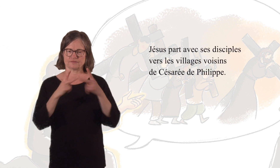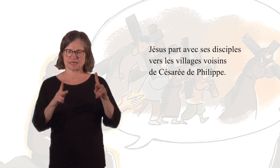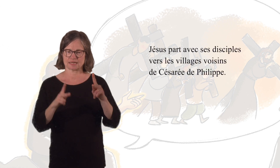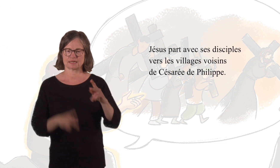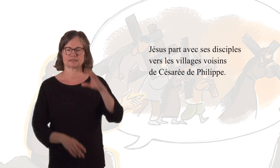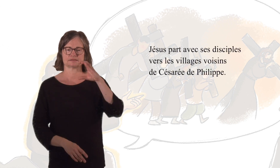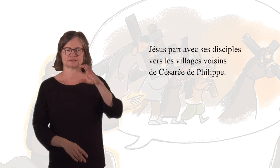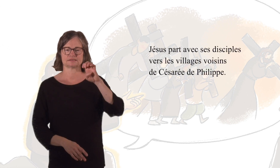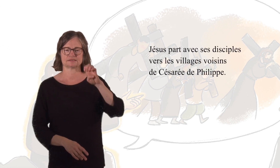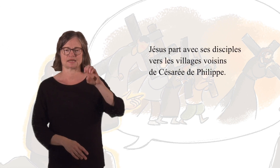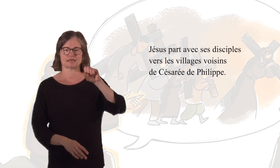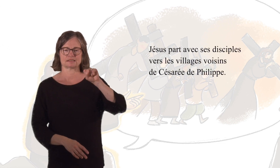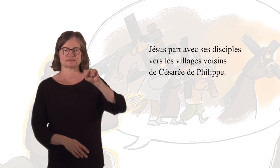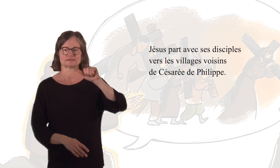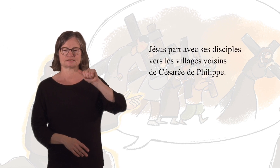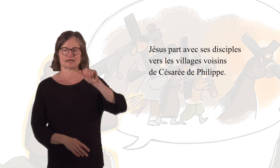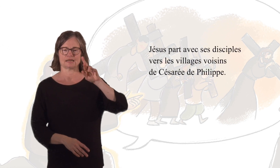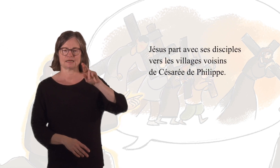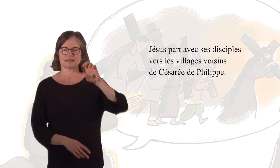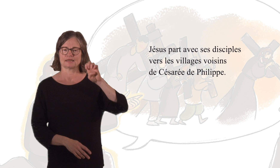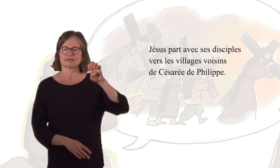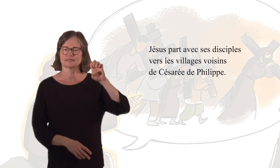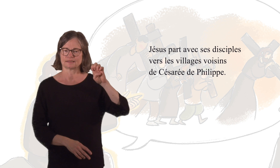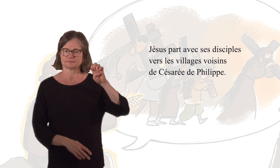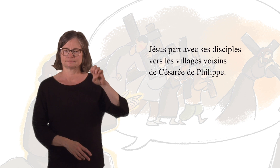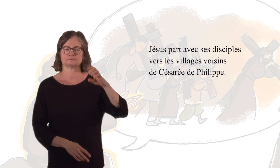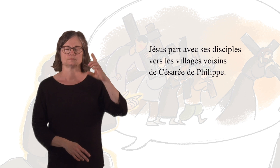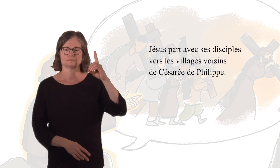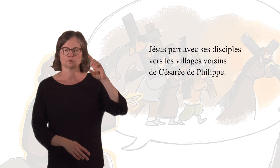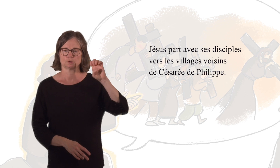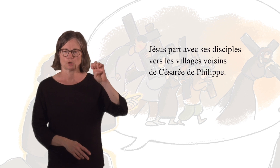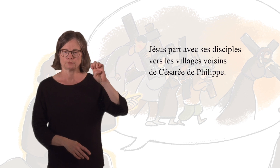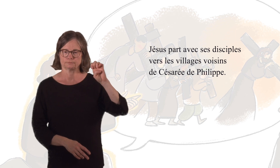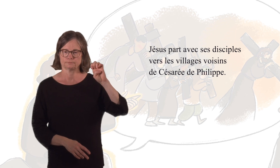Jésus part avec ses disciples vers les villages voisins de Césarée de Philippe.